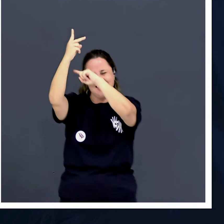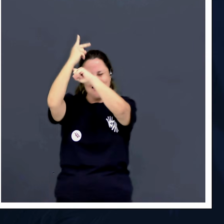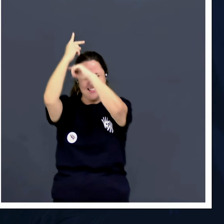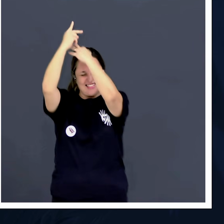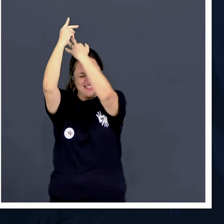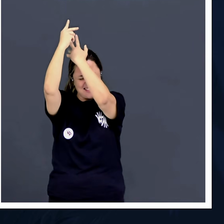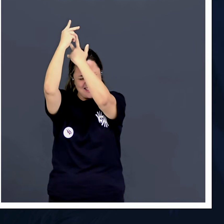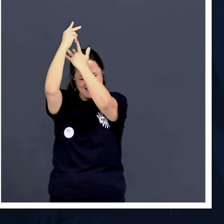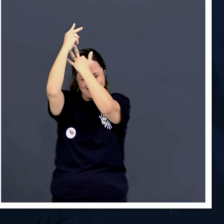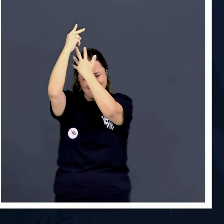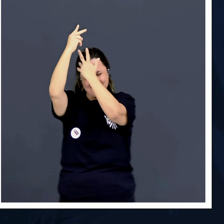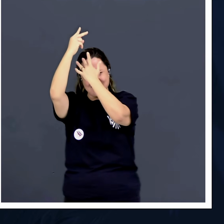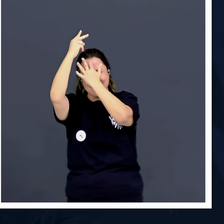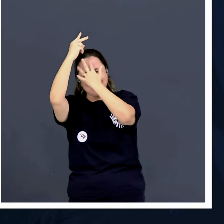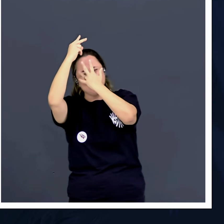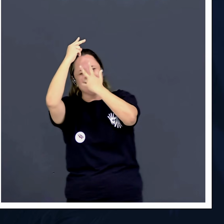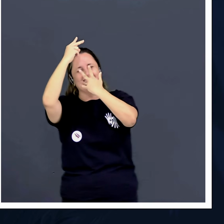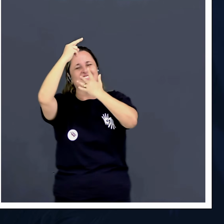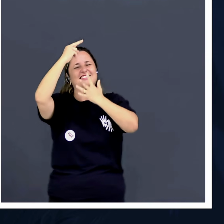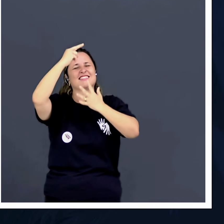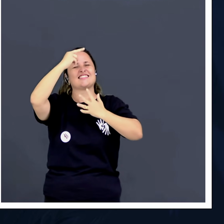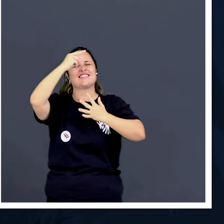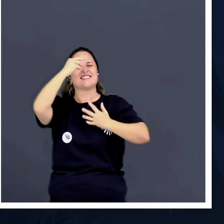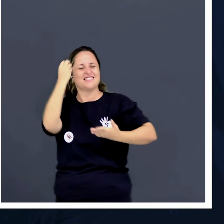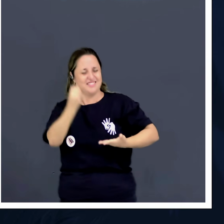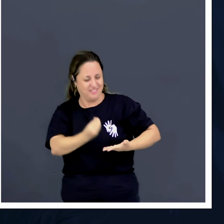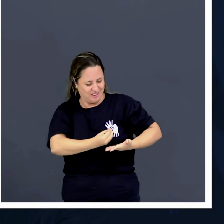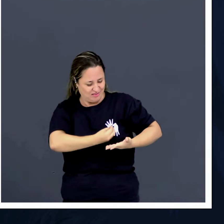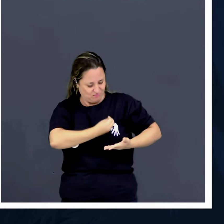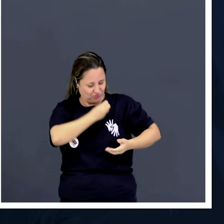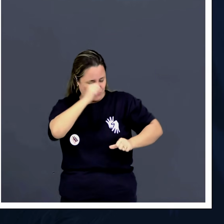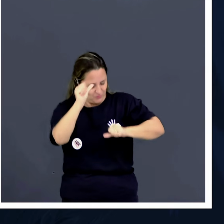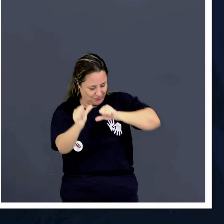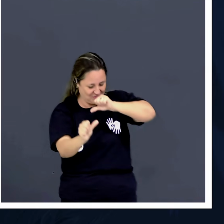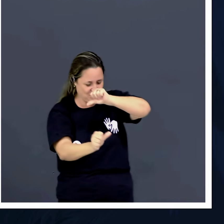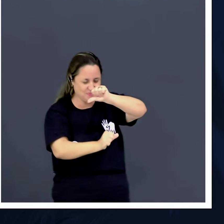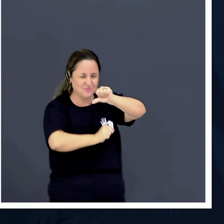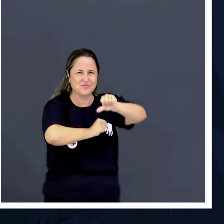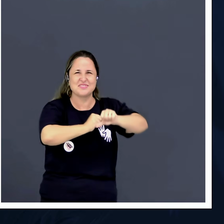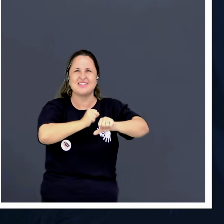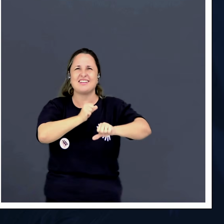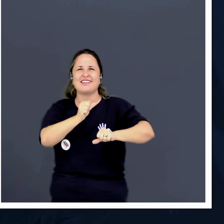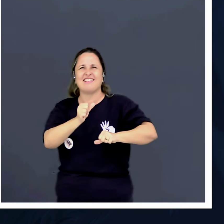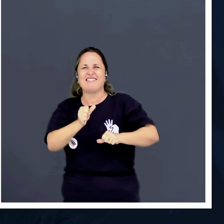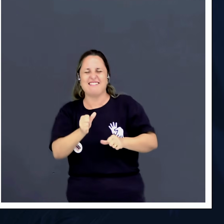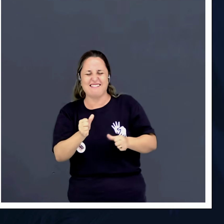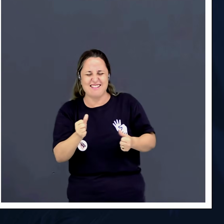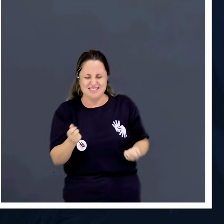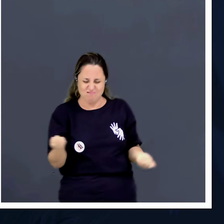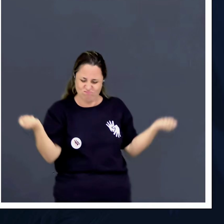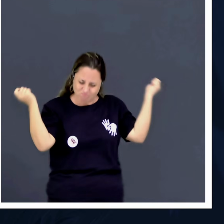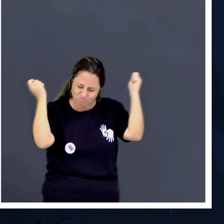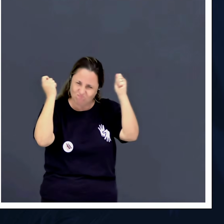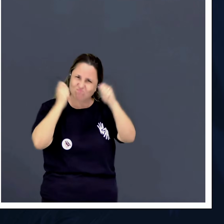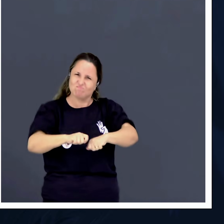favor de Deus é o que abre as portas pra mim. Faz